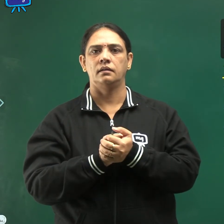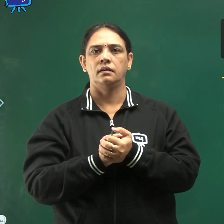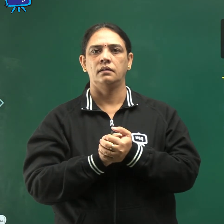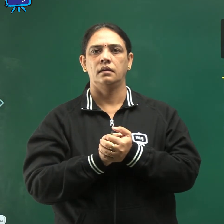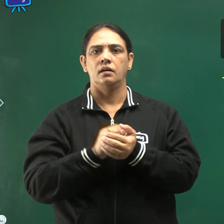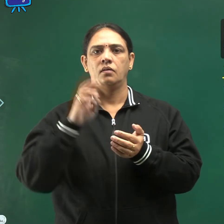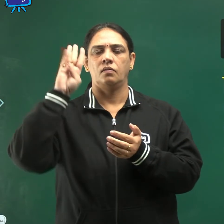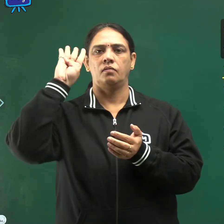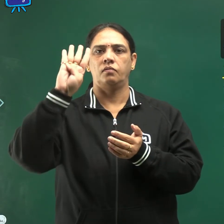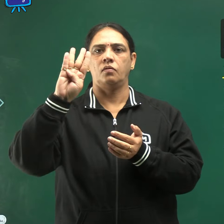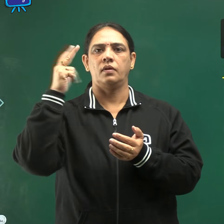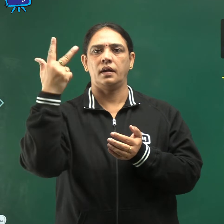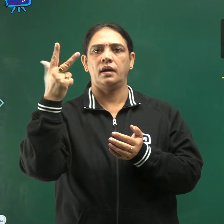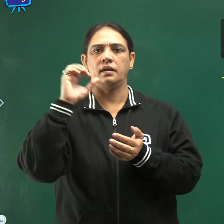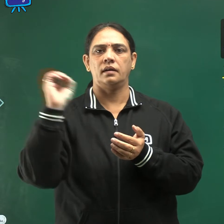48 डिग्री